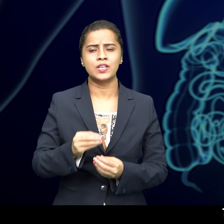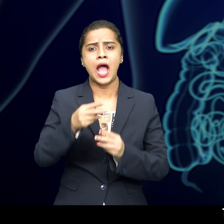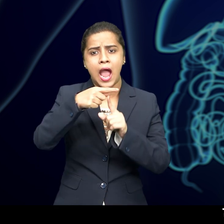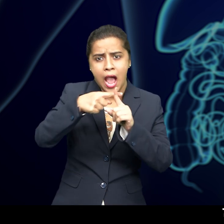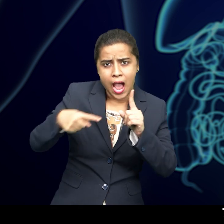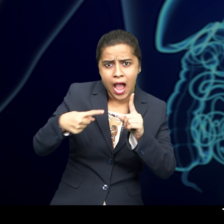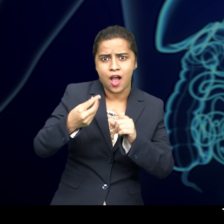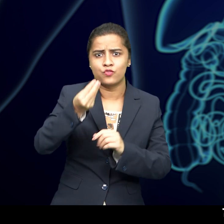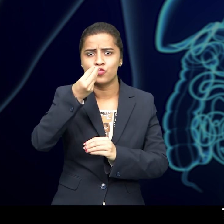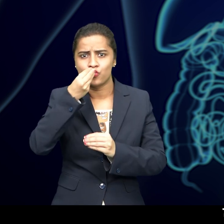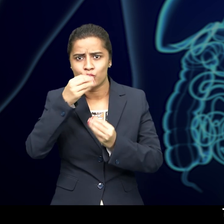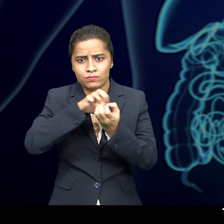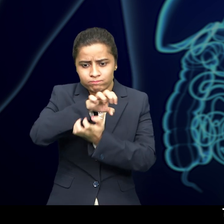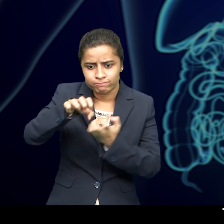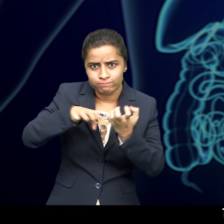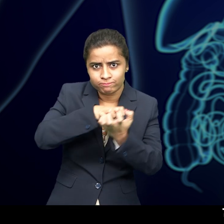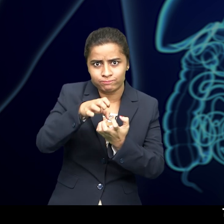बोलस।